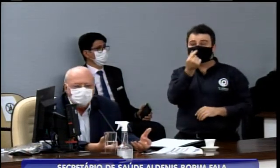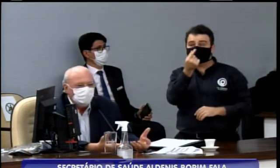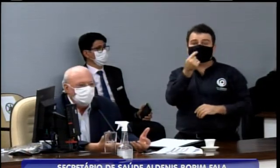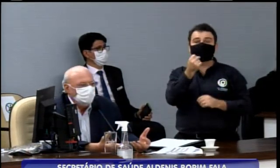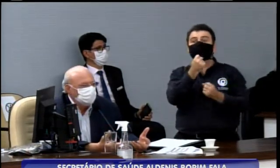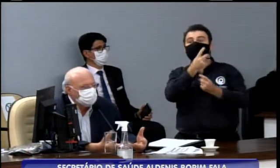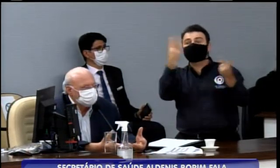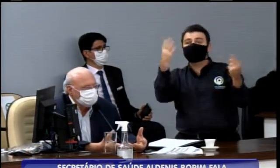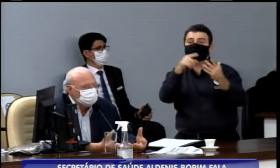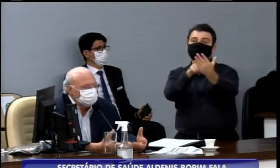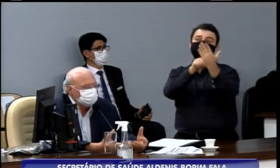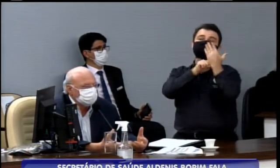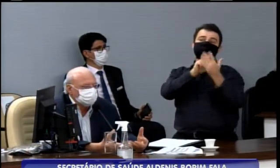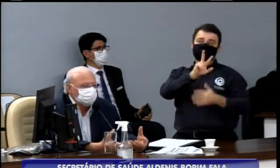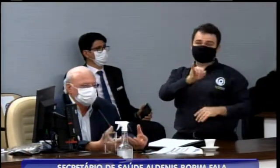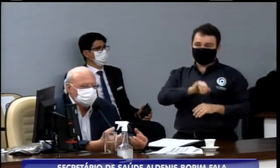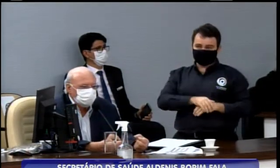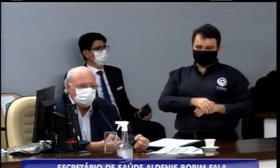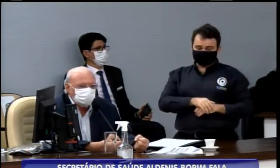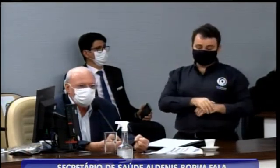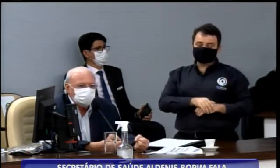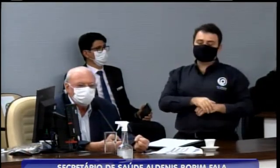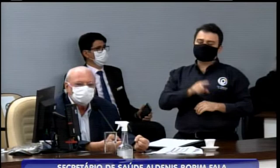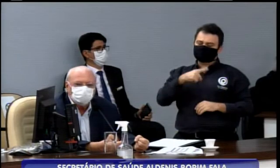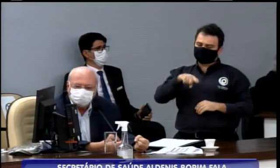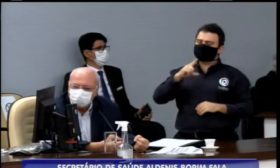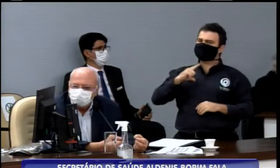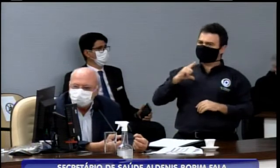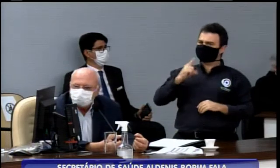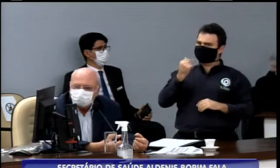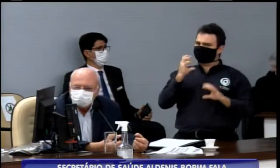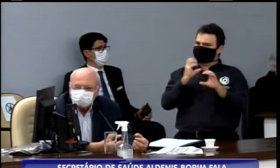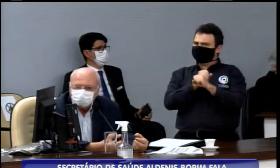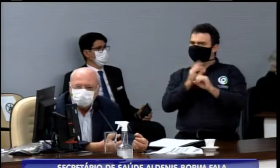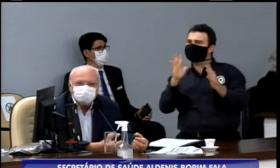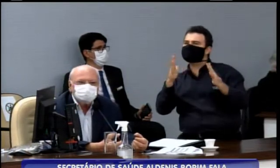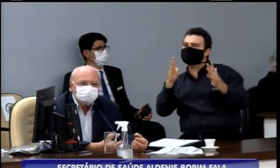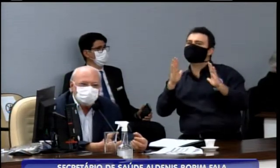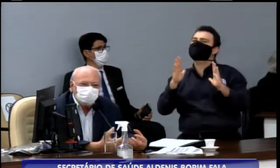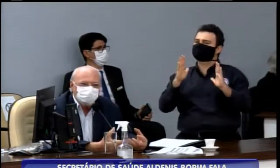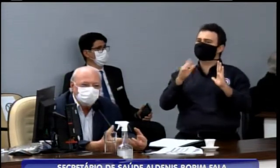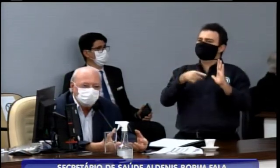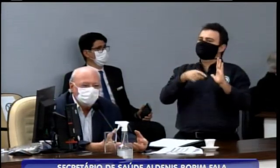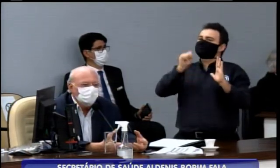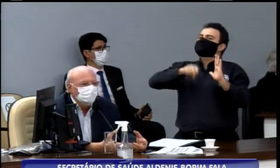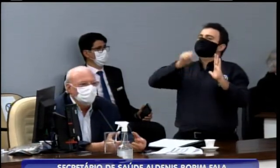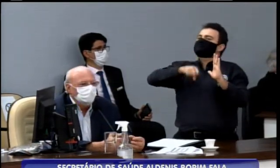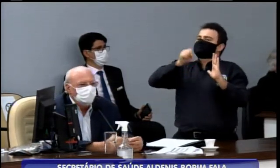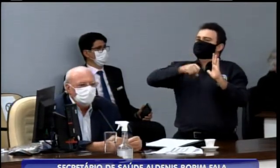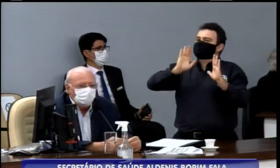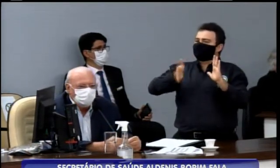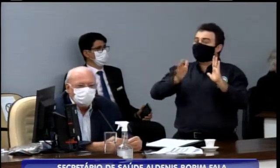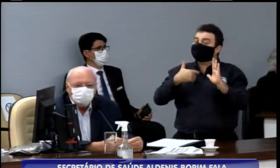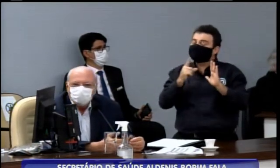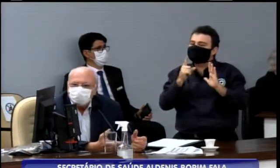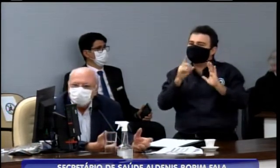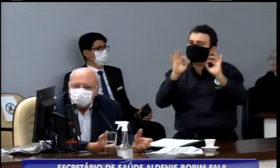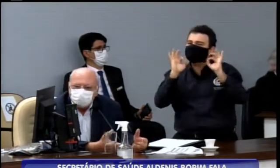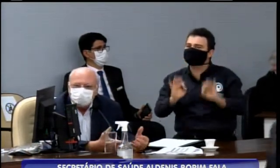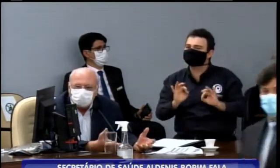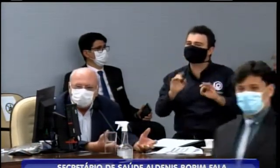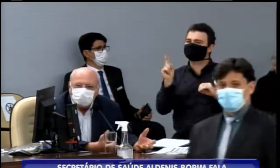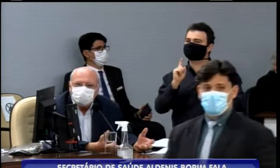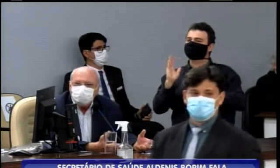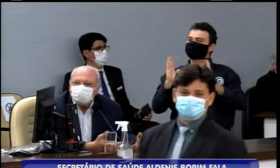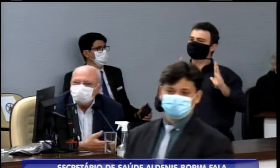certame. Nós temos um custo estimado? Nós temos. Estimado. Eu não vou